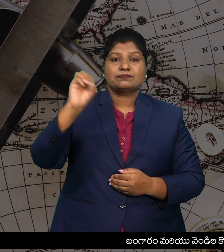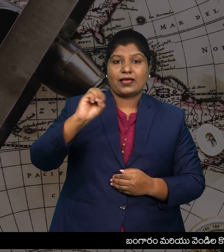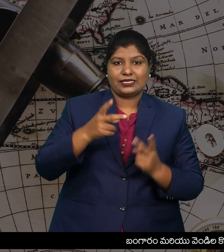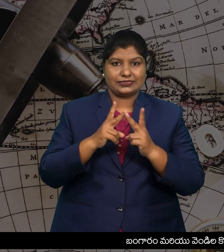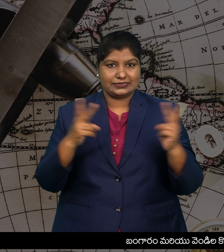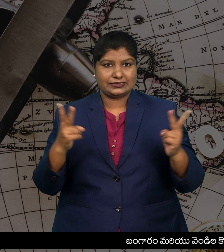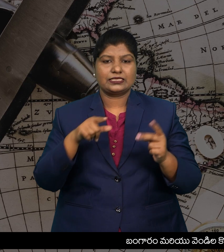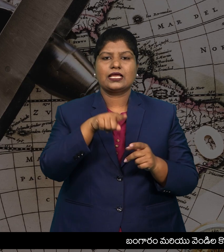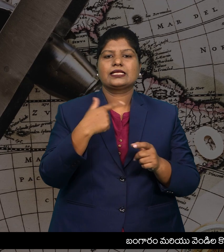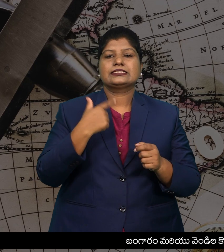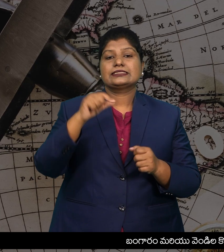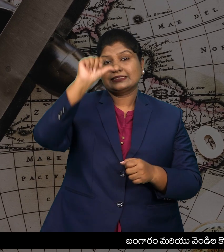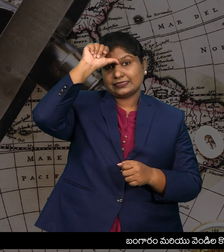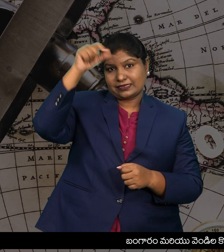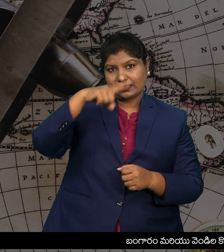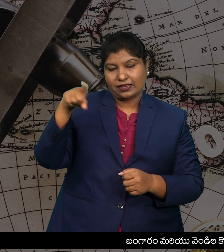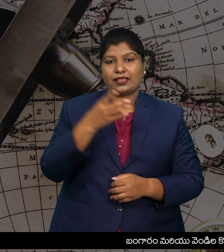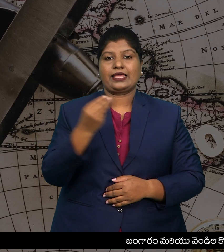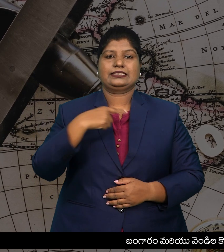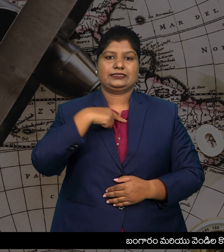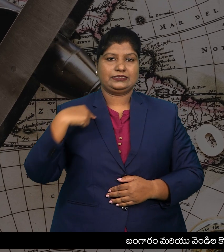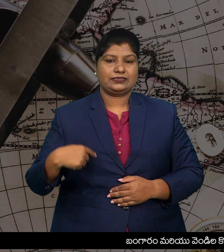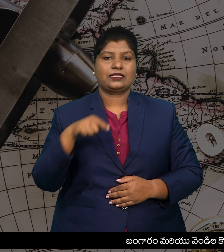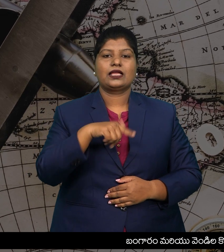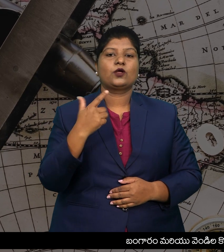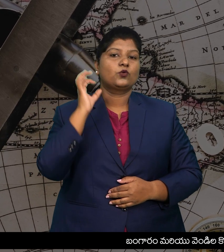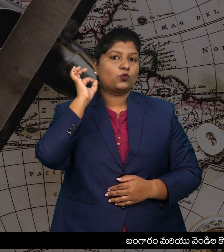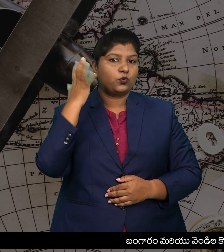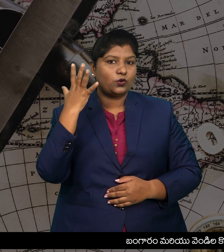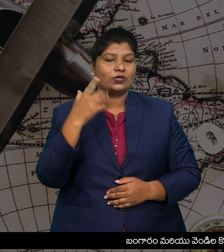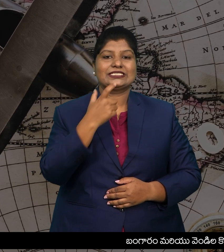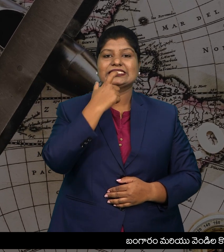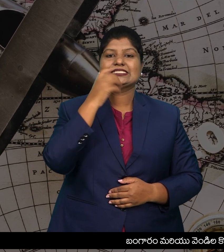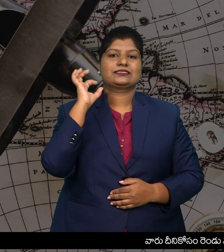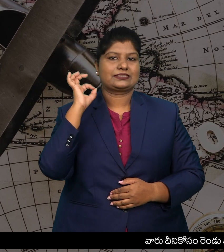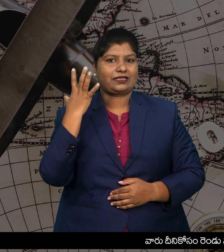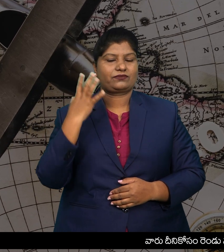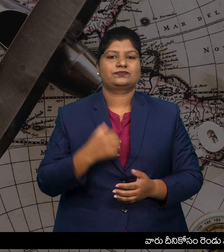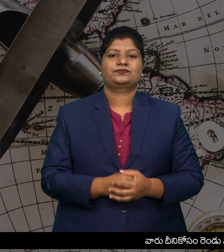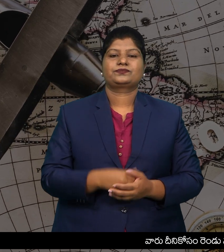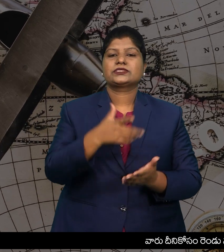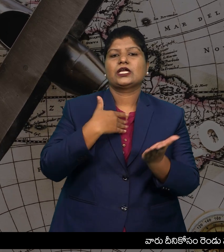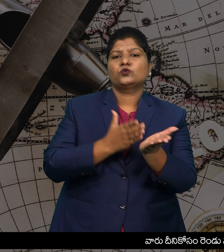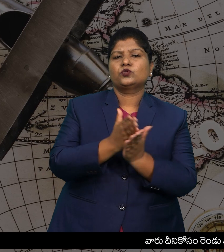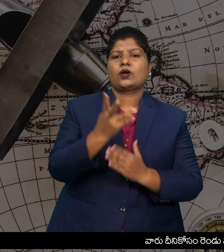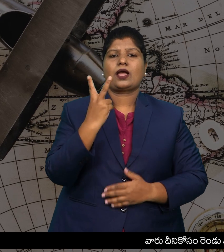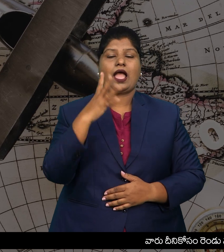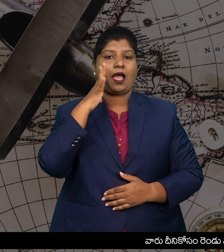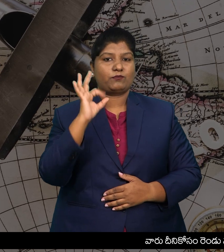బంగారం మరియు వెండిల కొరకు చైనా దేశంతోనూ వ్యాపారం చేసేవారు. వారు దీనికోసం 2 ముఖ్యమైన